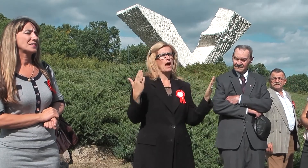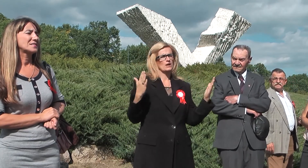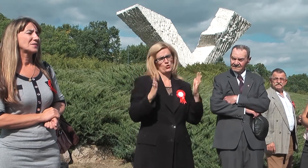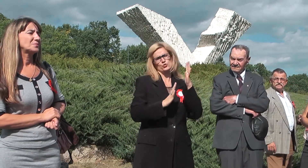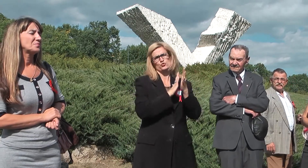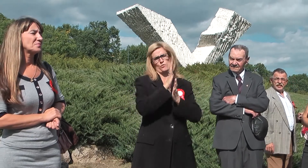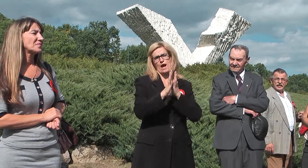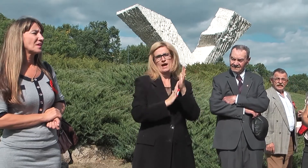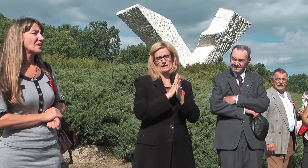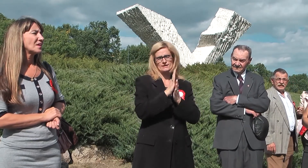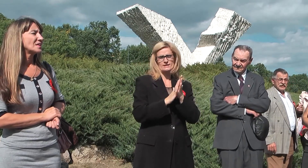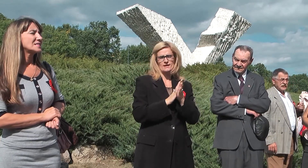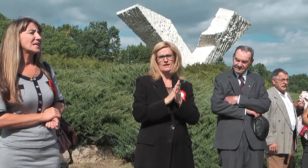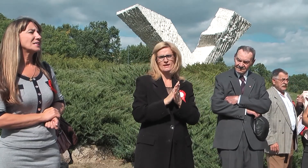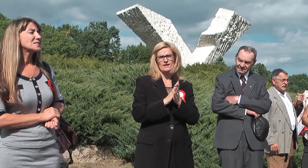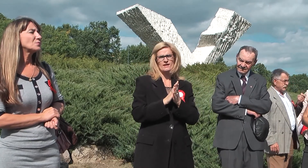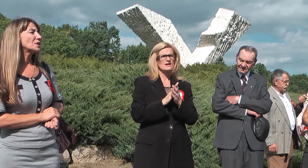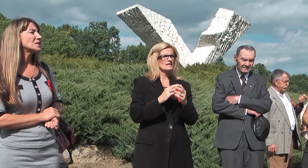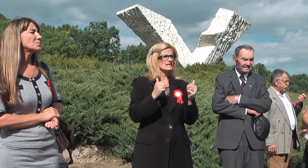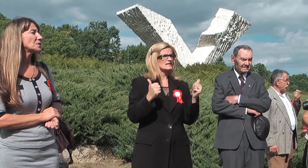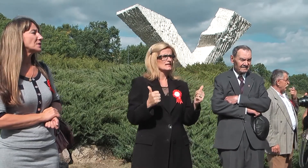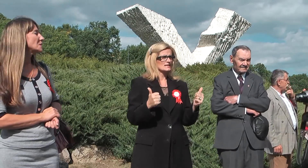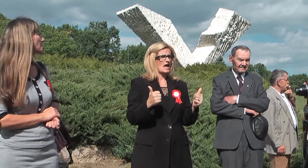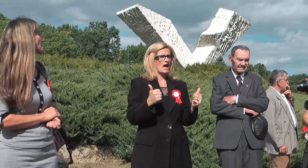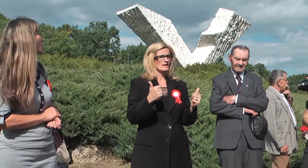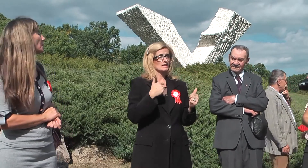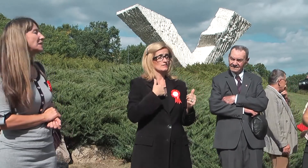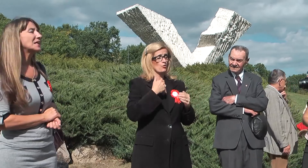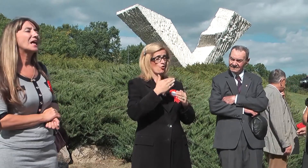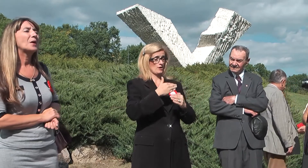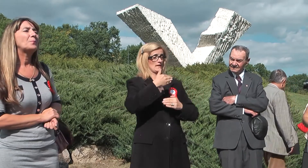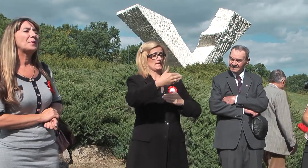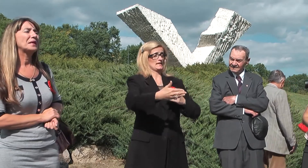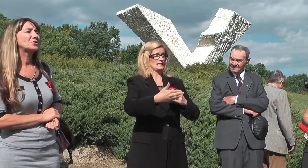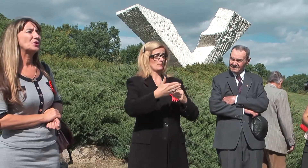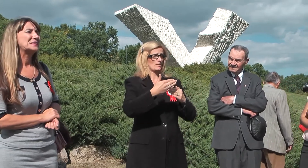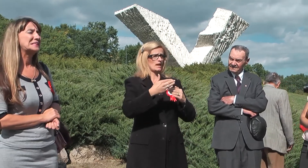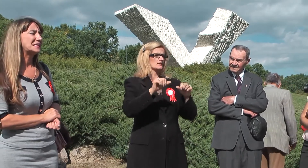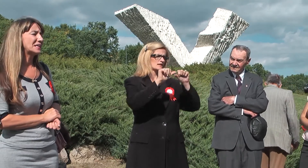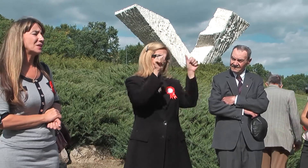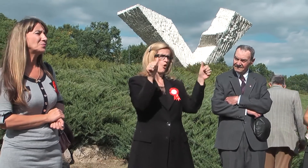Šumarice. Sada smo ispred spomenika Petog Cari.